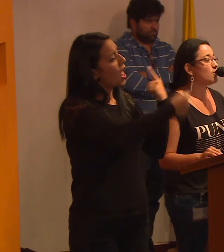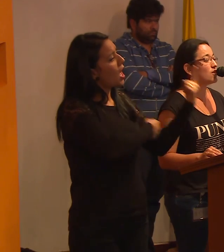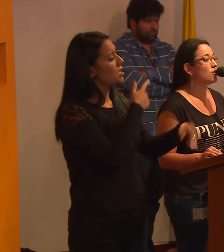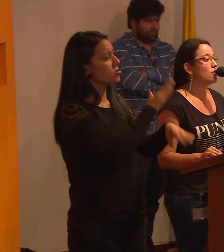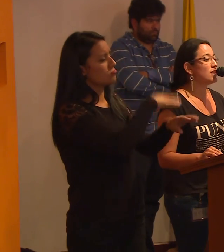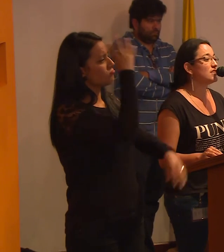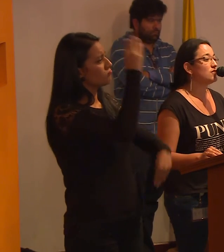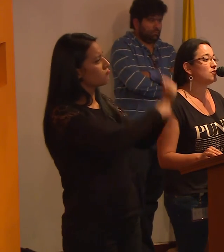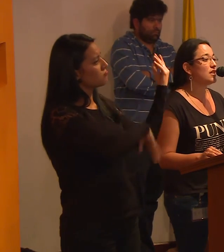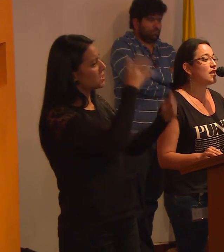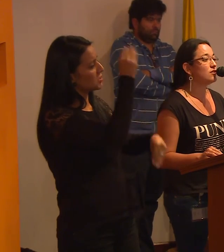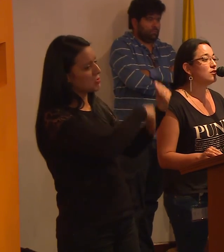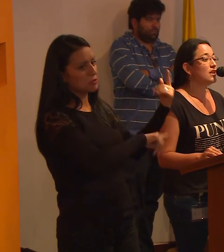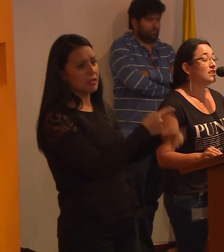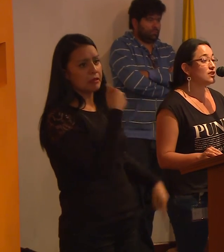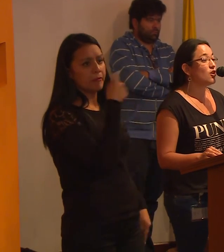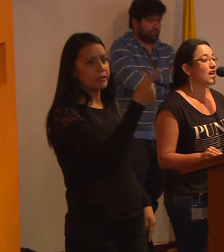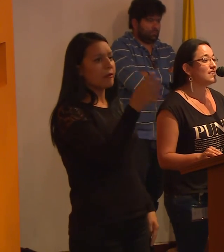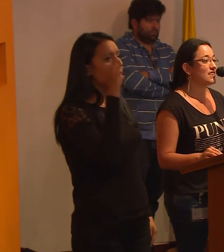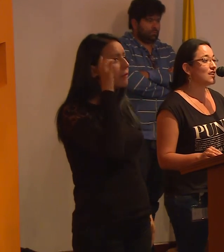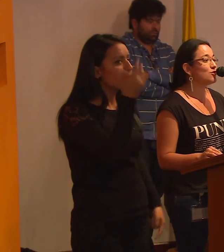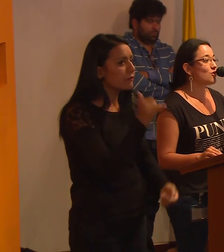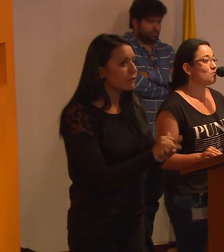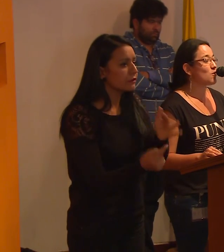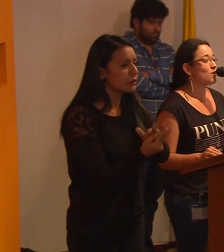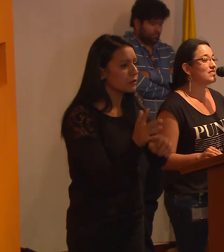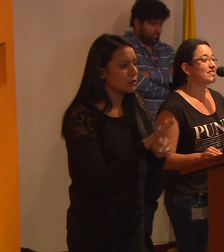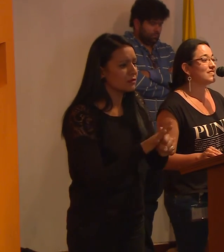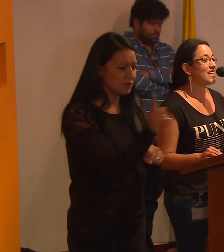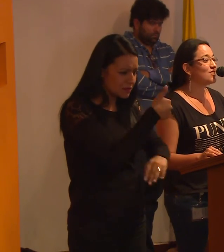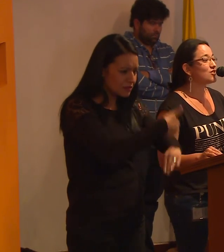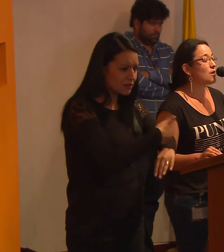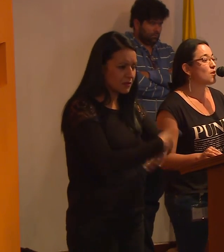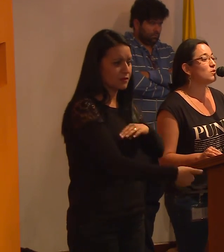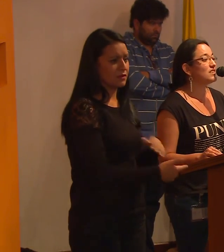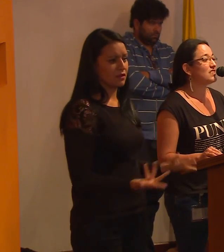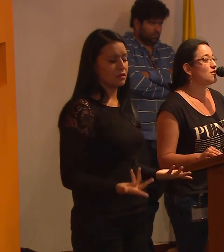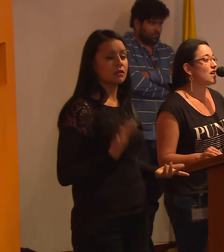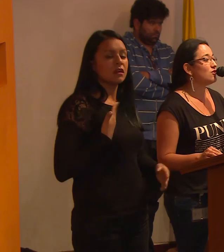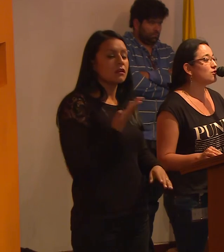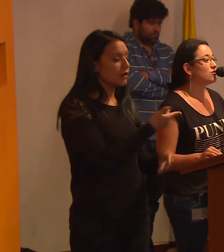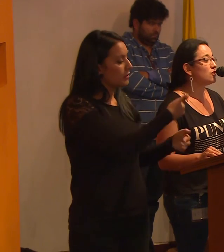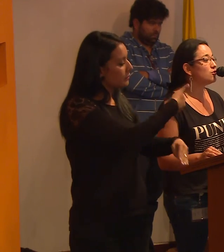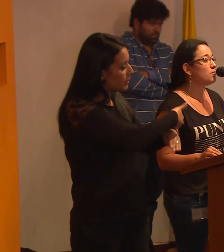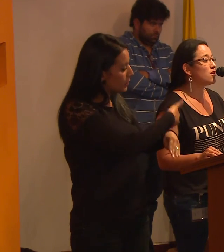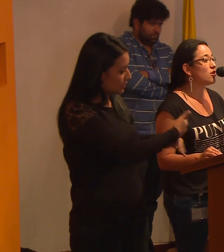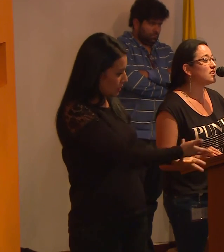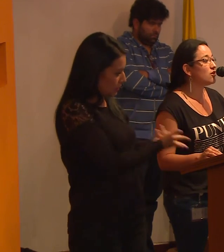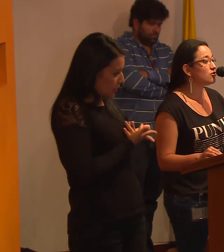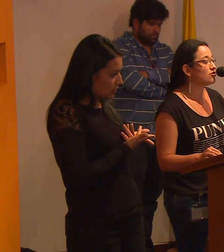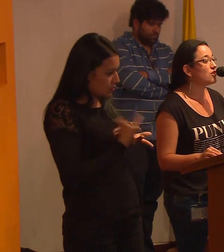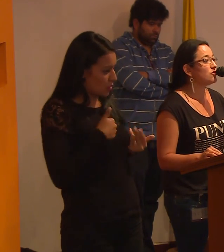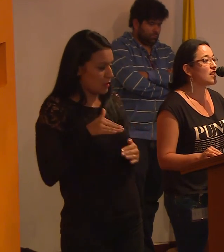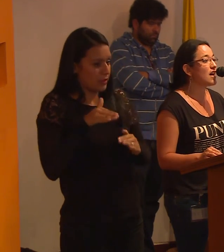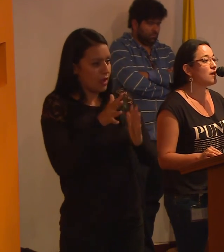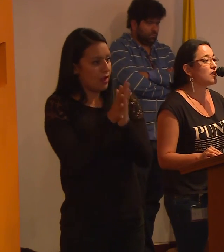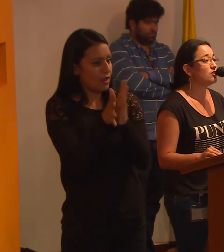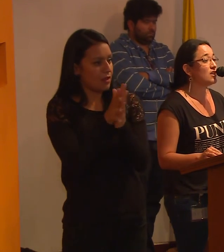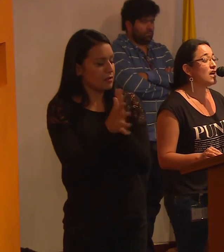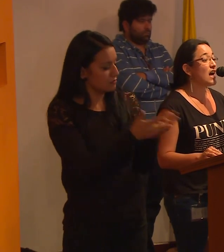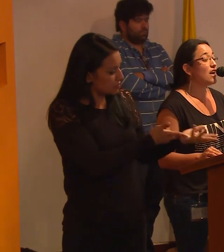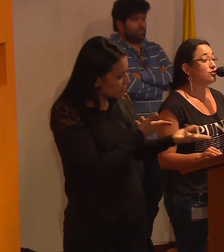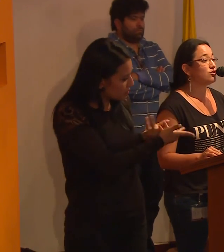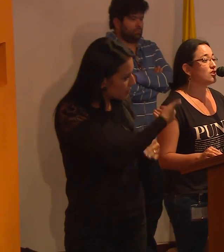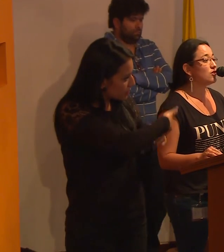están de acuerdo con lo que está sucediendo, sino ojalá exíjanos con propuestas. Díganos qué propuestas llevar a los consejos superiores, a los consejos